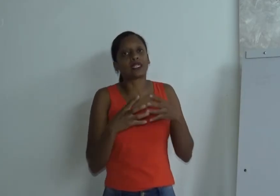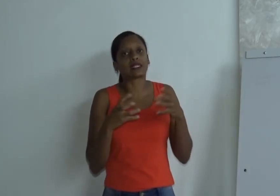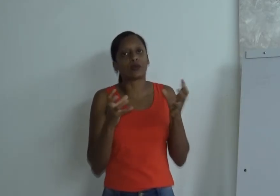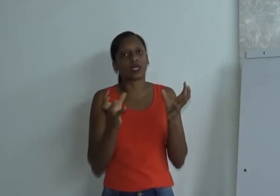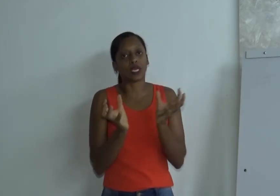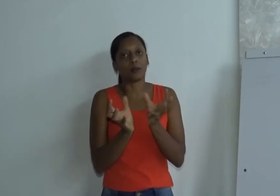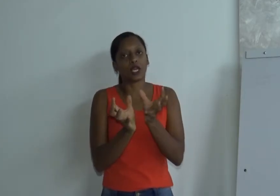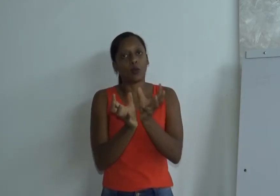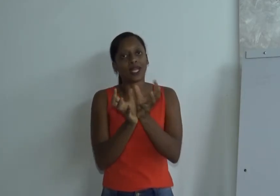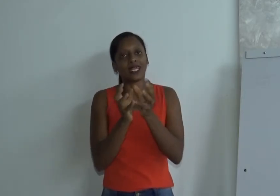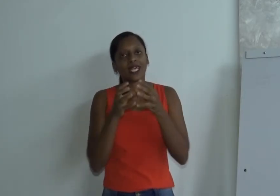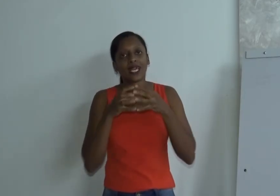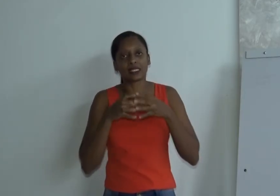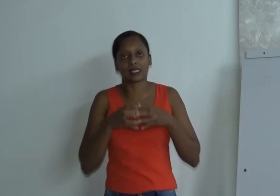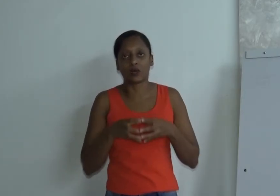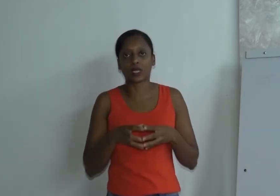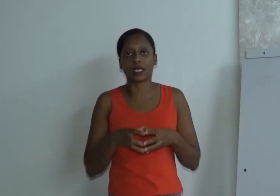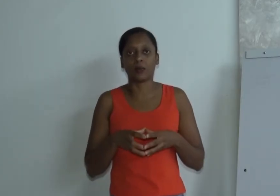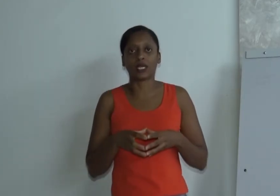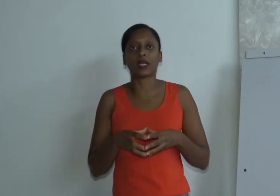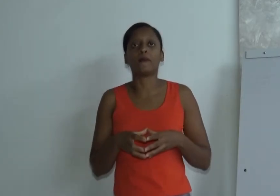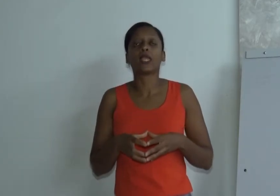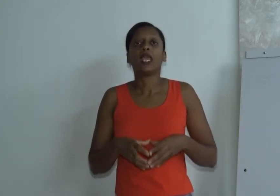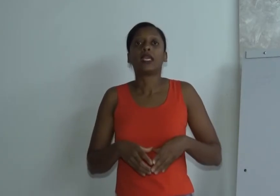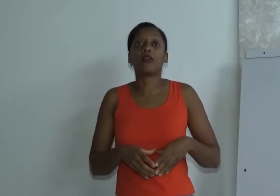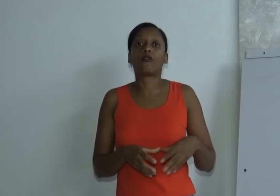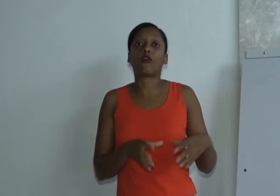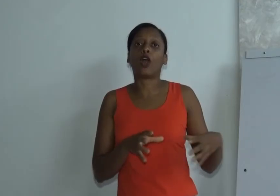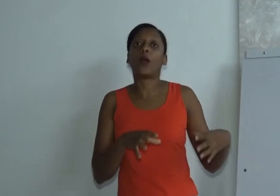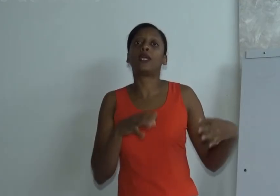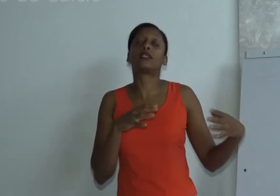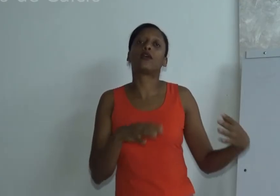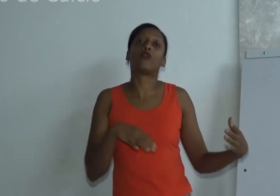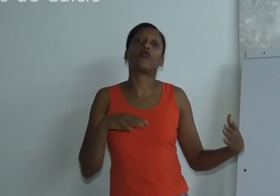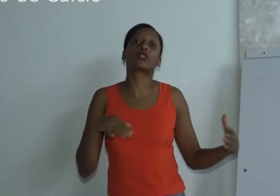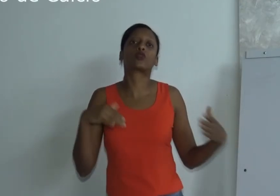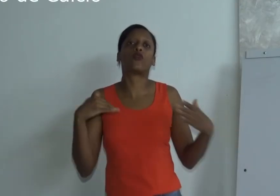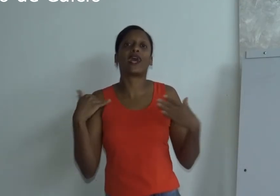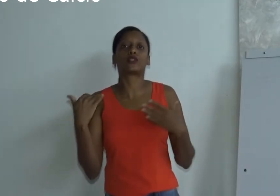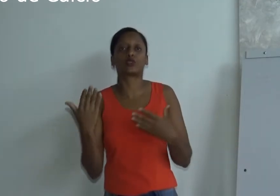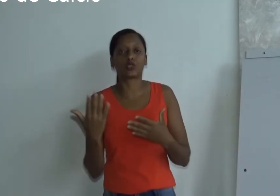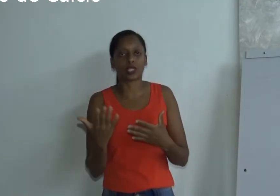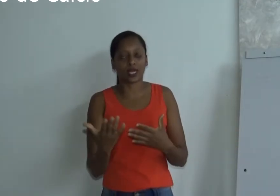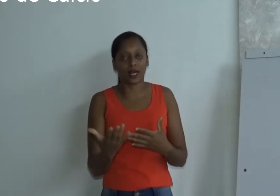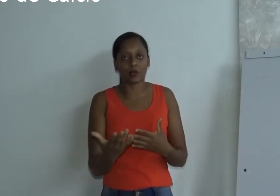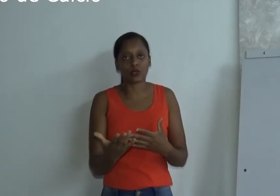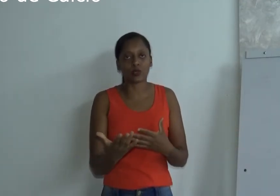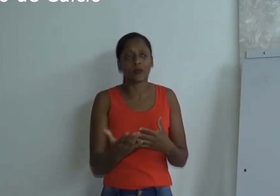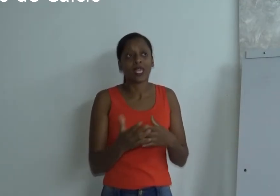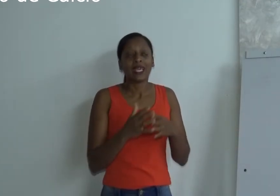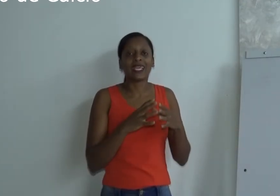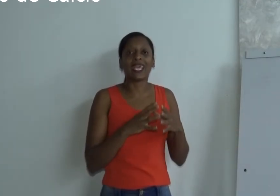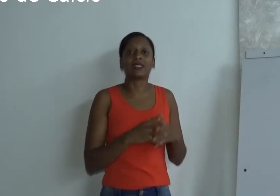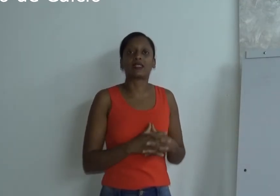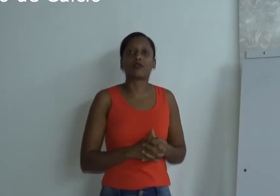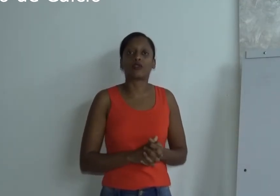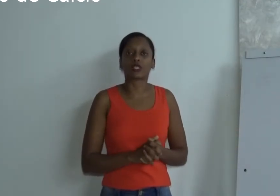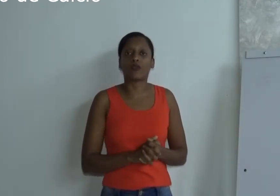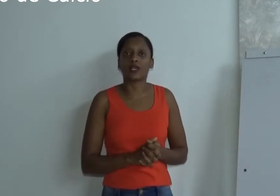combinação química, uma ligação química que forma então o fosfato de cálcio. E esse fosfato